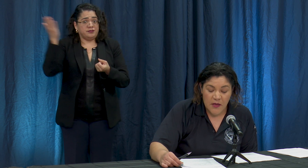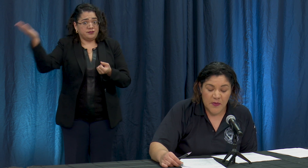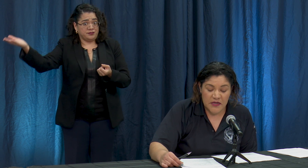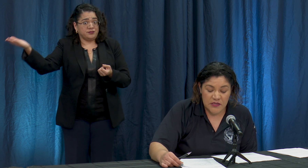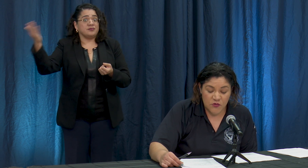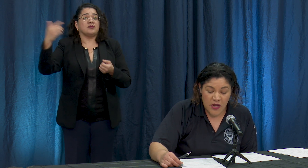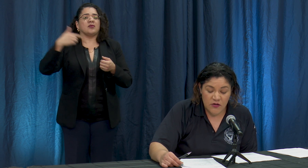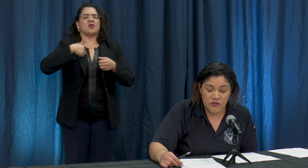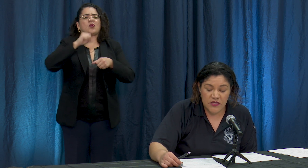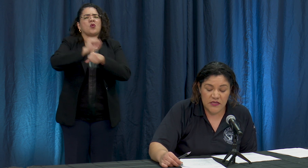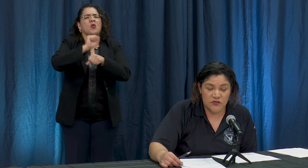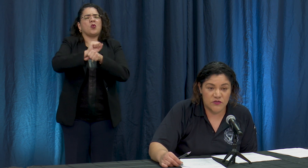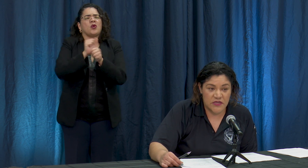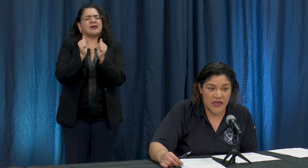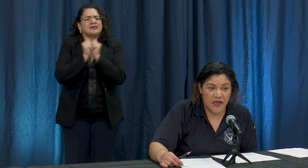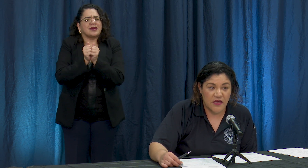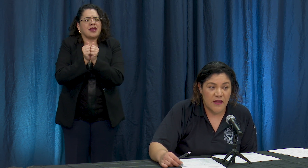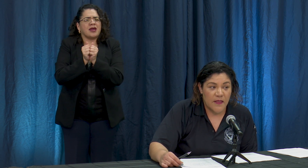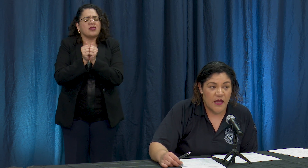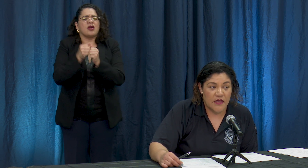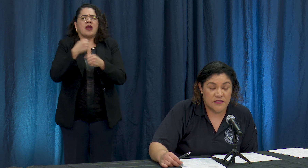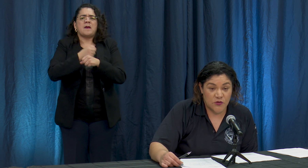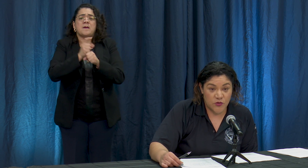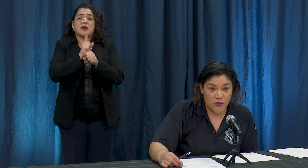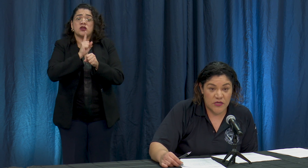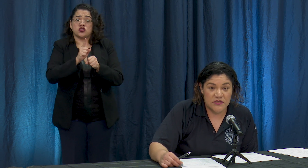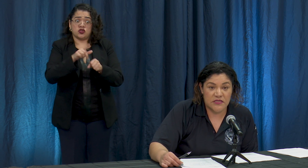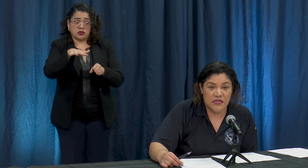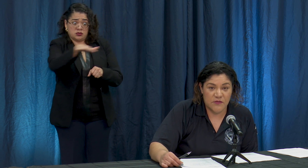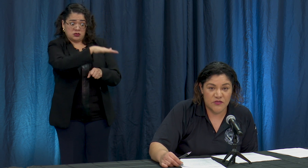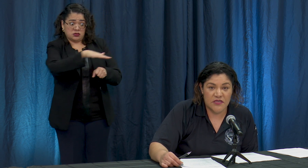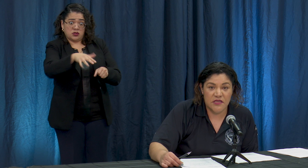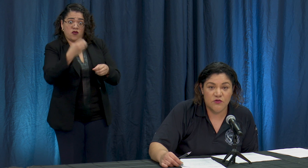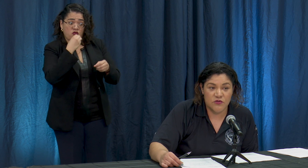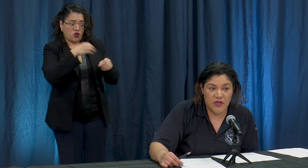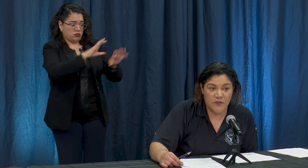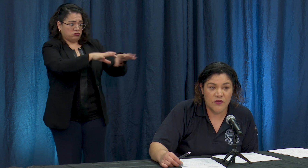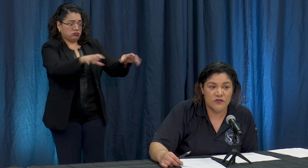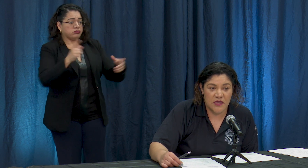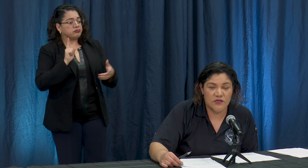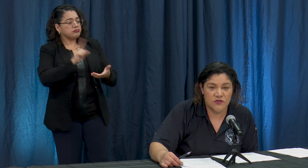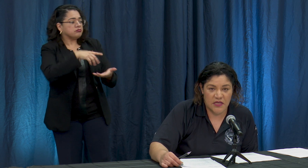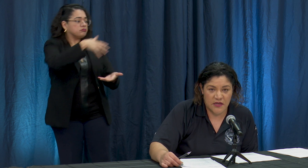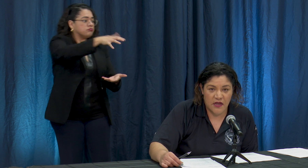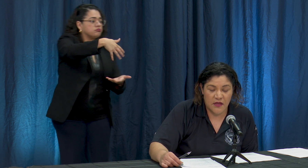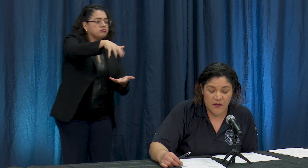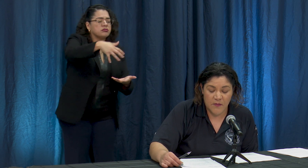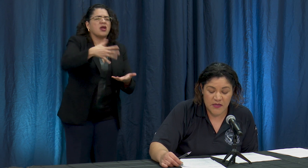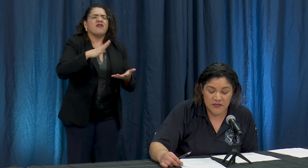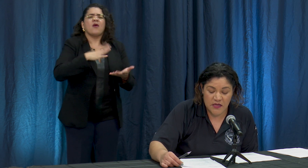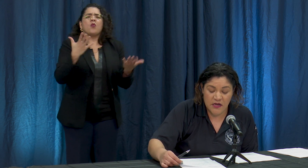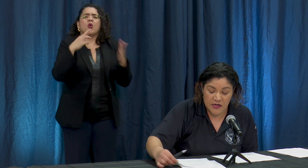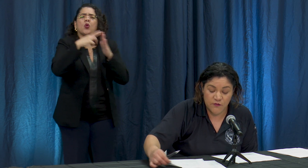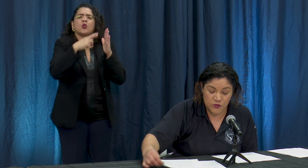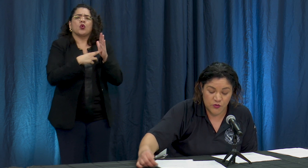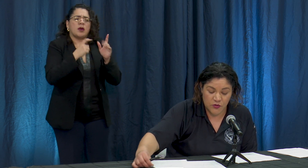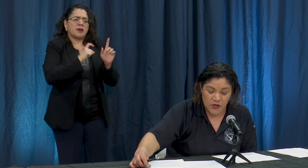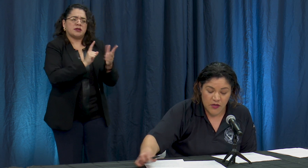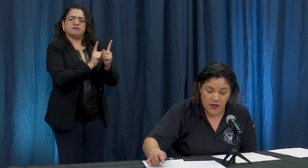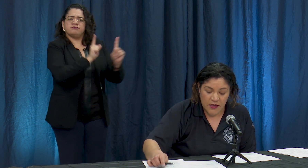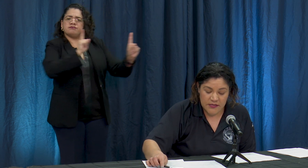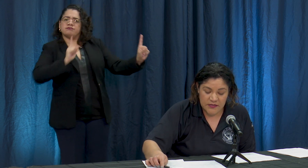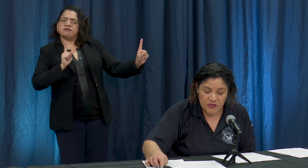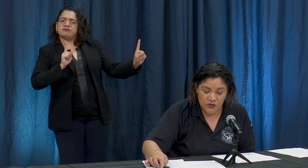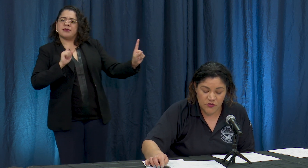juntos para asegurarnos que esto sea seguro, y si tenemos que hacer unos cambios, eso saldrá más en el